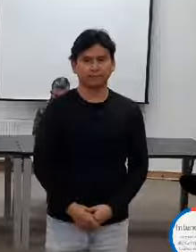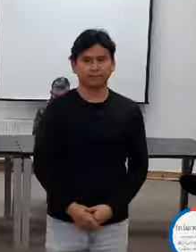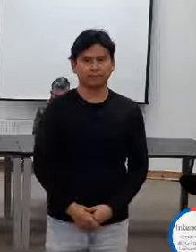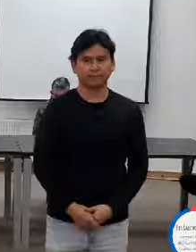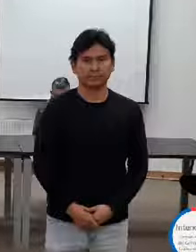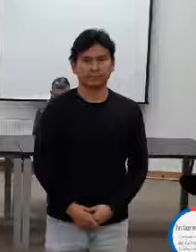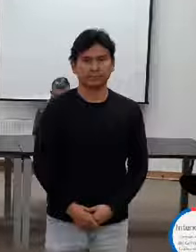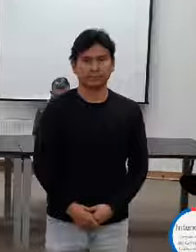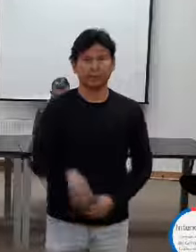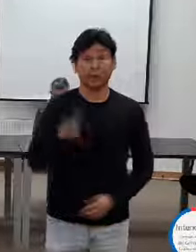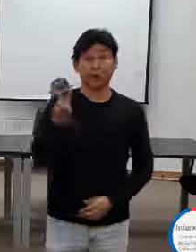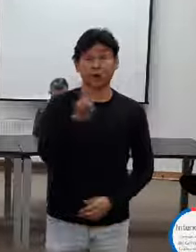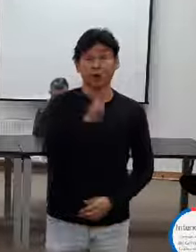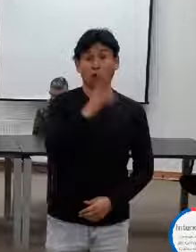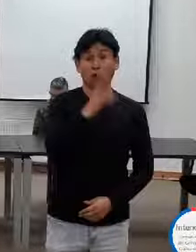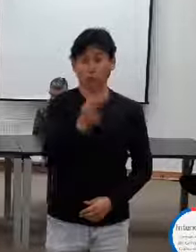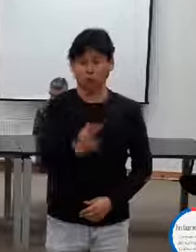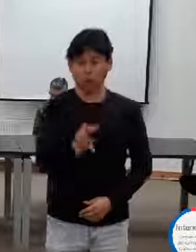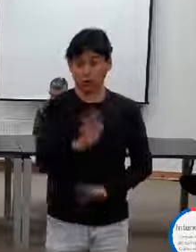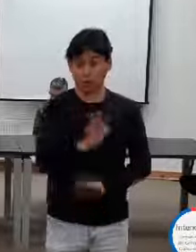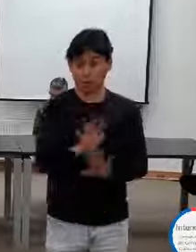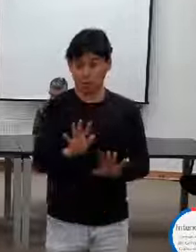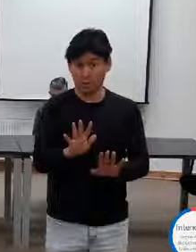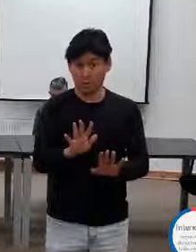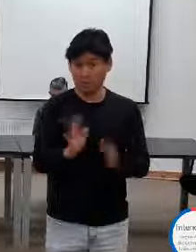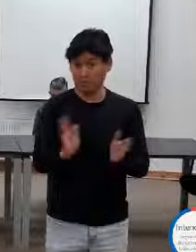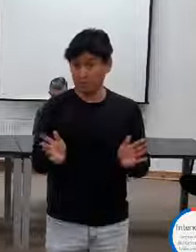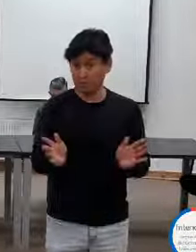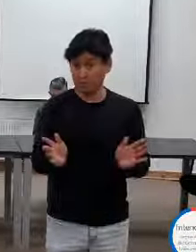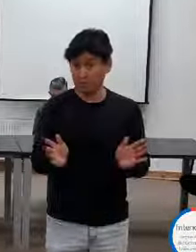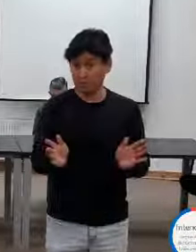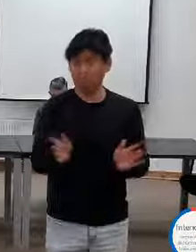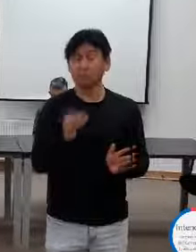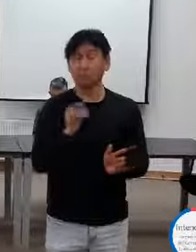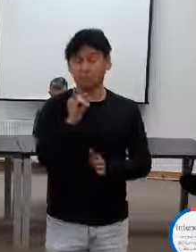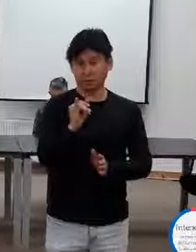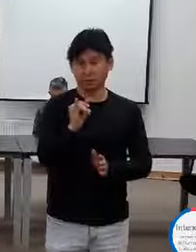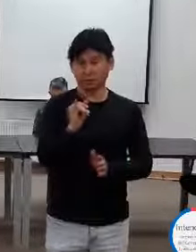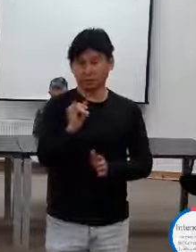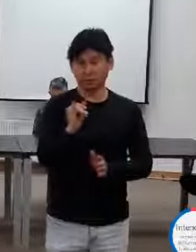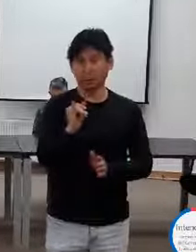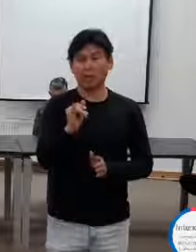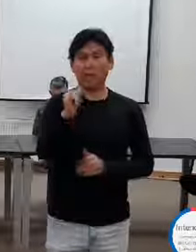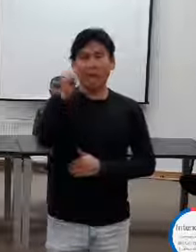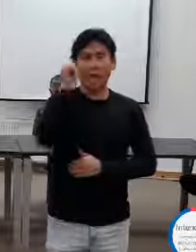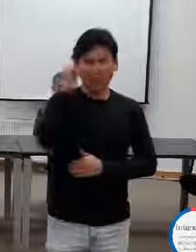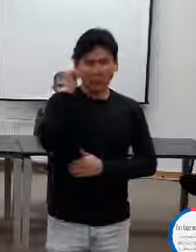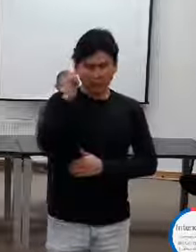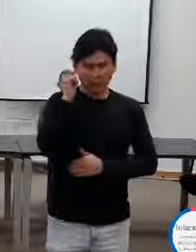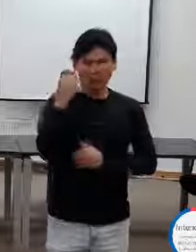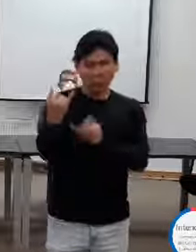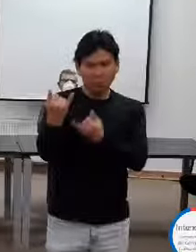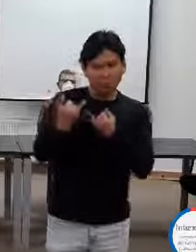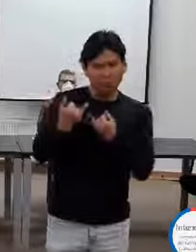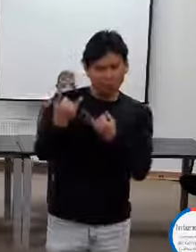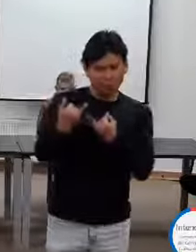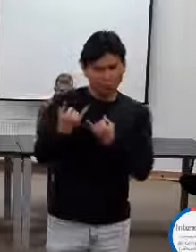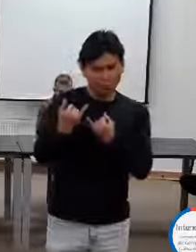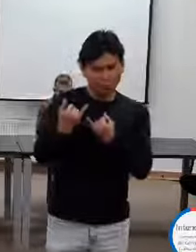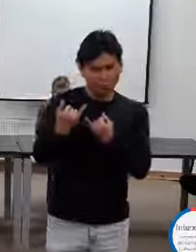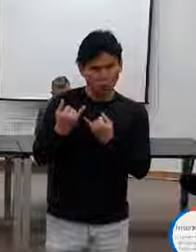¿Esas serían las dos? ¿Los dos funcionarios, entonces, de jugar en el que estarían con este año? Claro, él estuvo el día de ayer, fue lo que me informó,